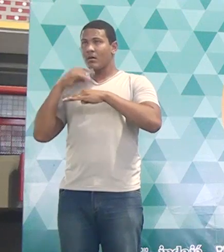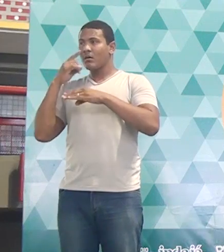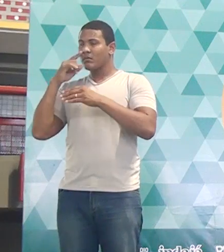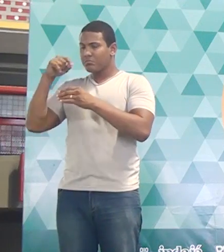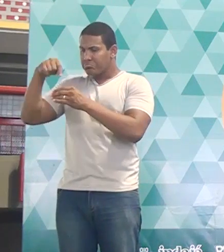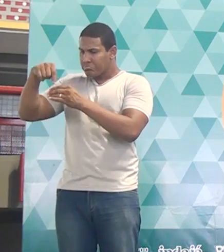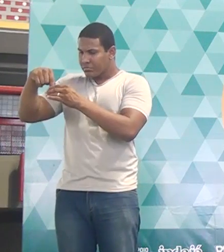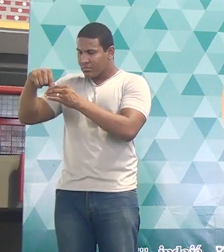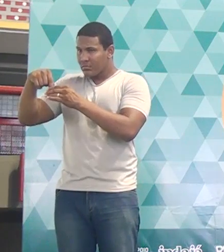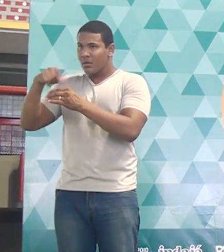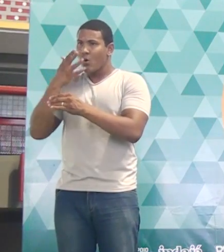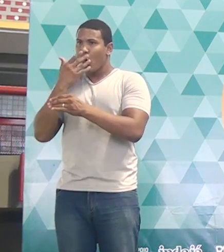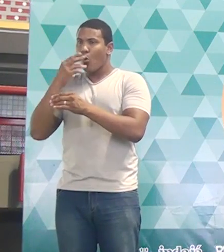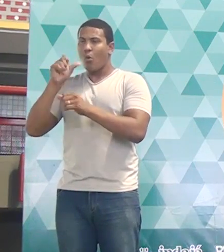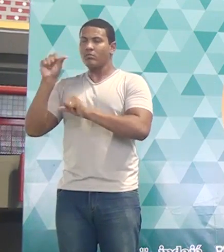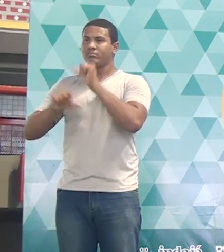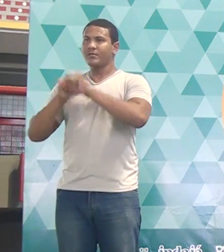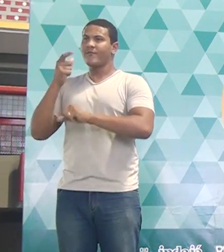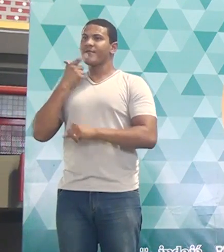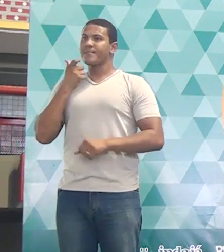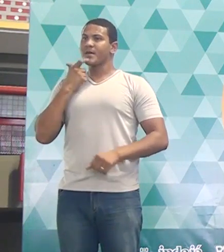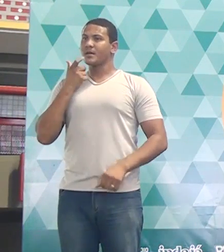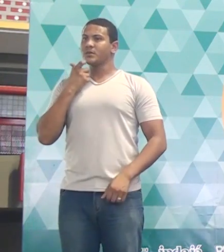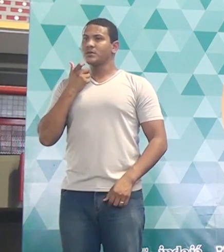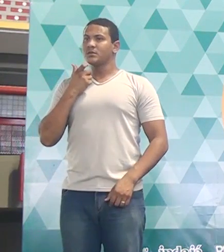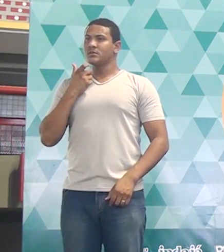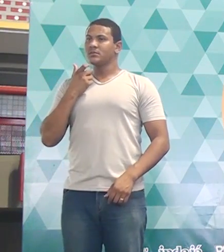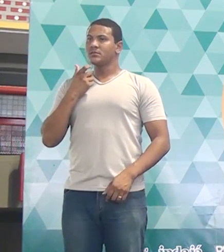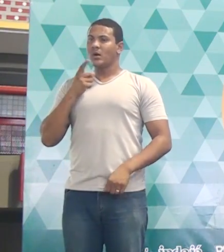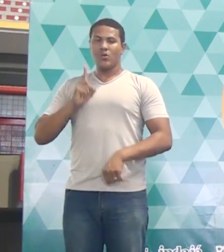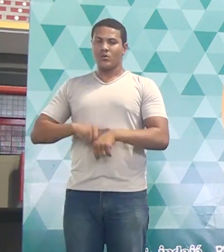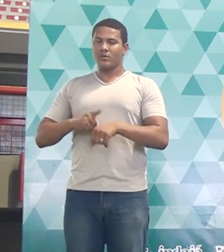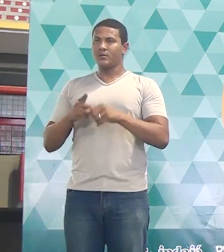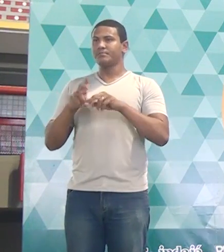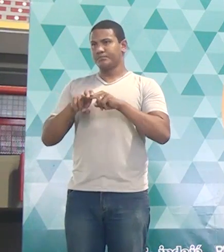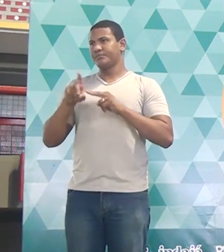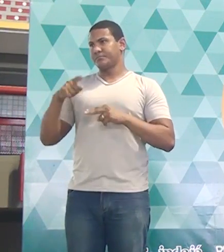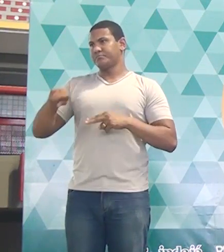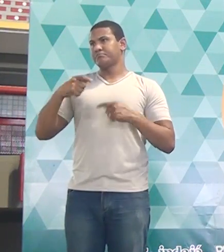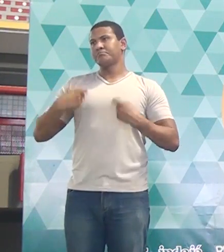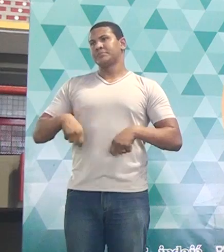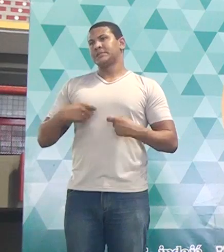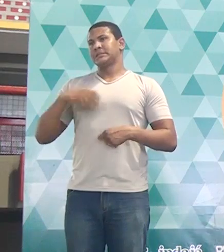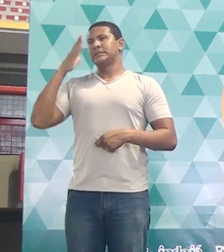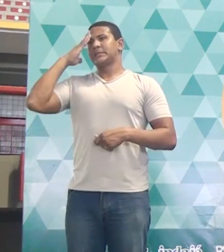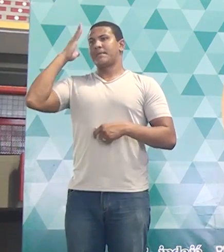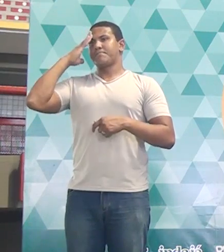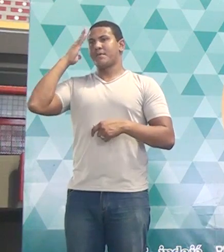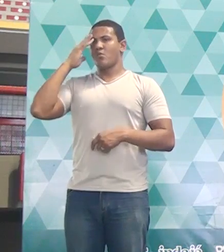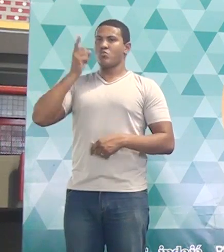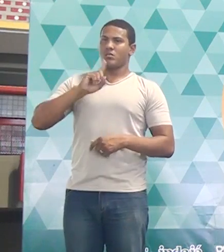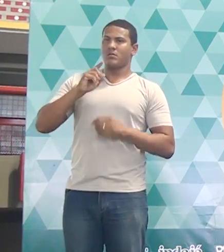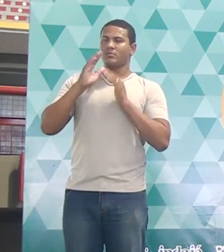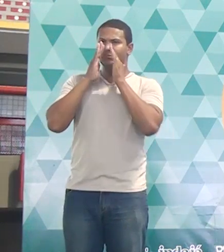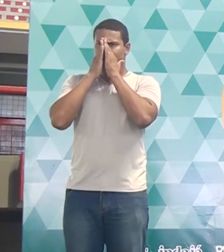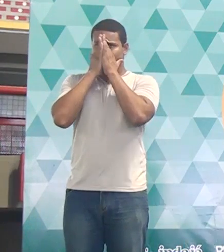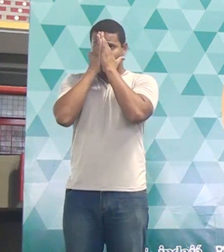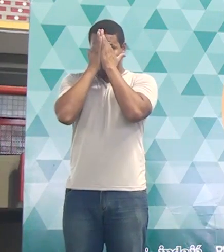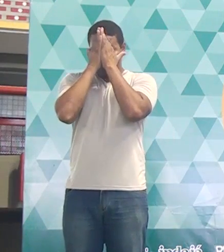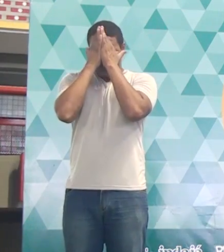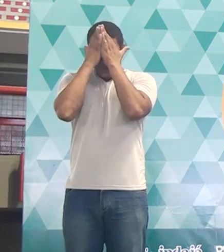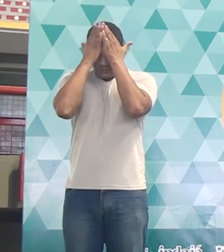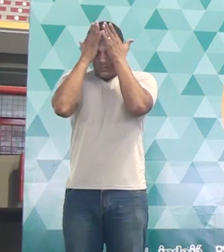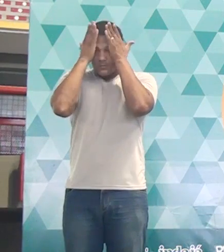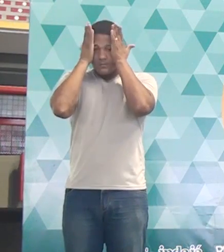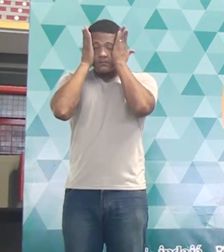que cores que eles atingem ou adquirem, né? E dependendo da cor, você sabe se o material é ácido ou básico. E